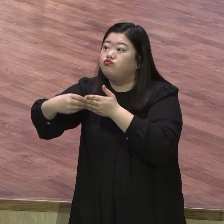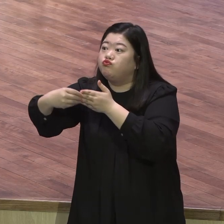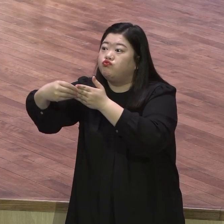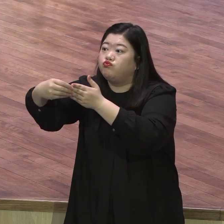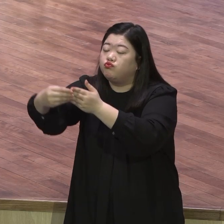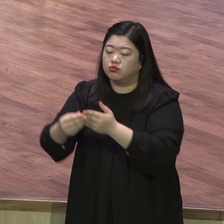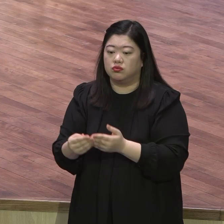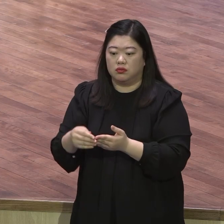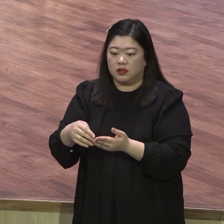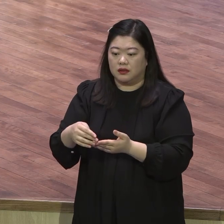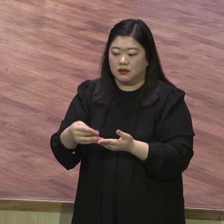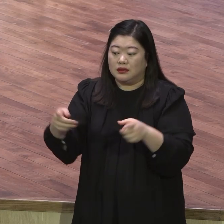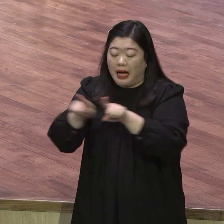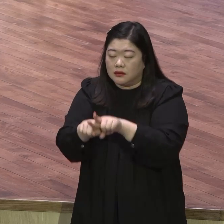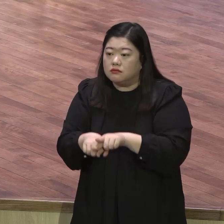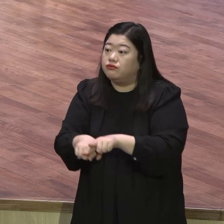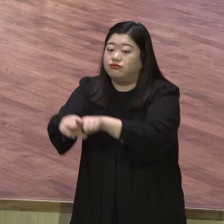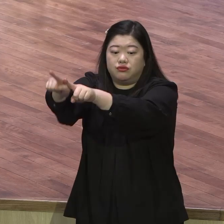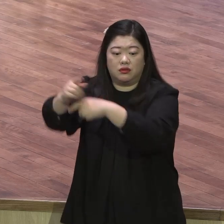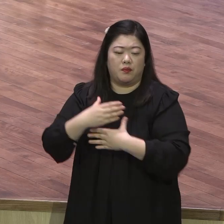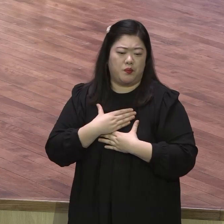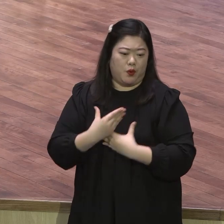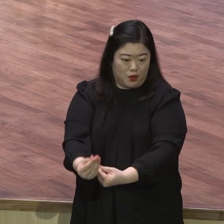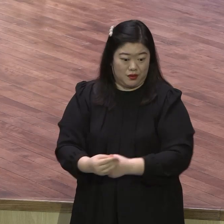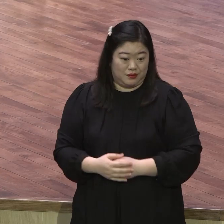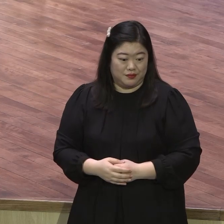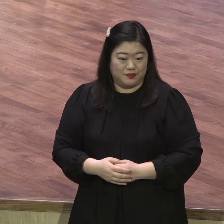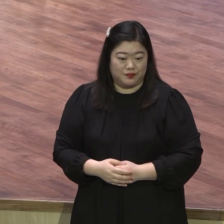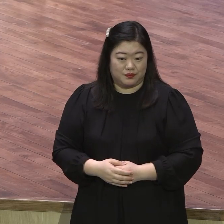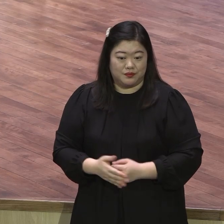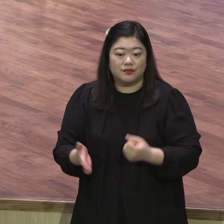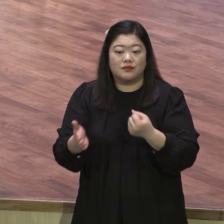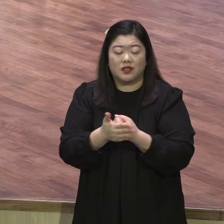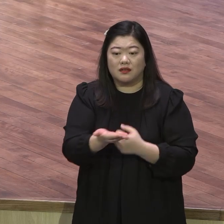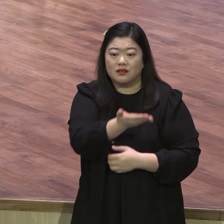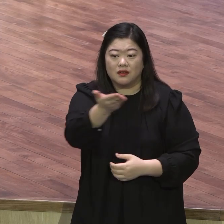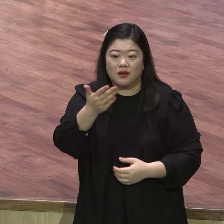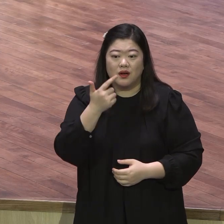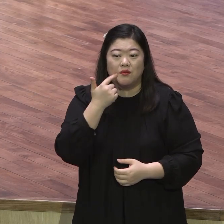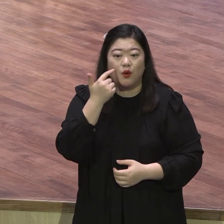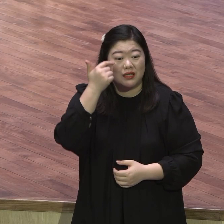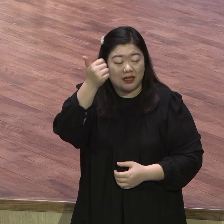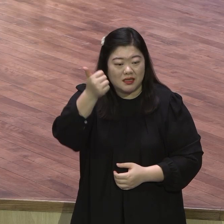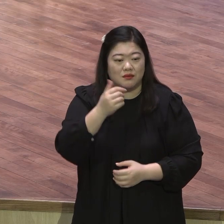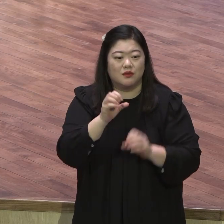그래서 우리 우리 교육자들은 교육자들은 참 참 행복한 행복한 분들이에요. 분들이에요.